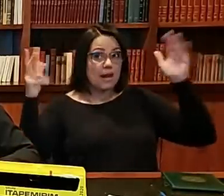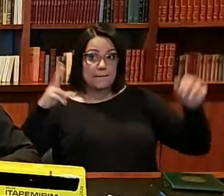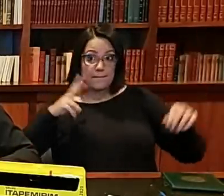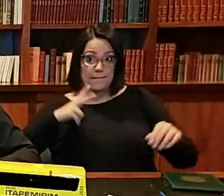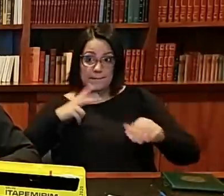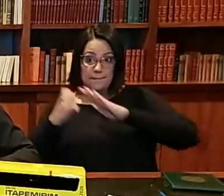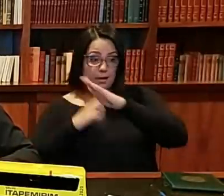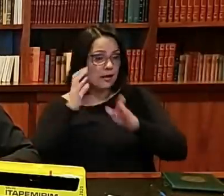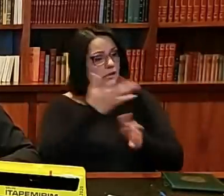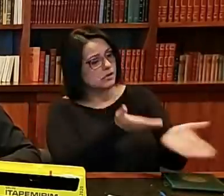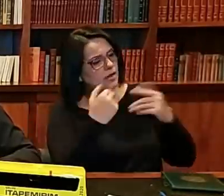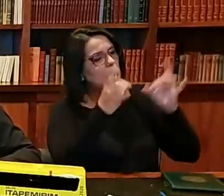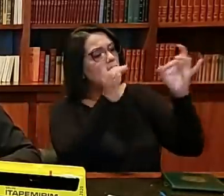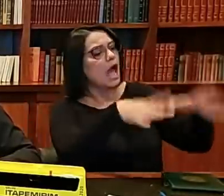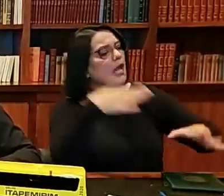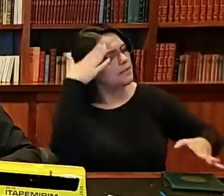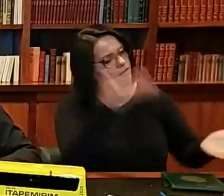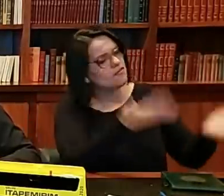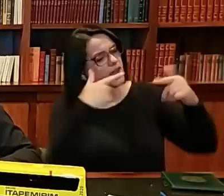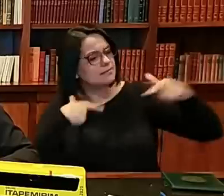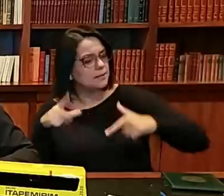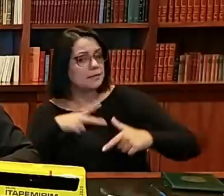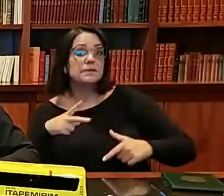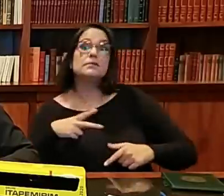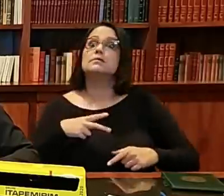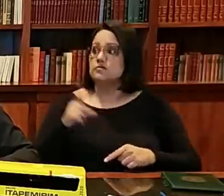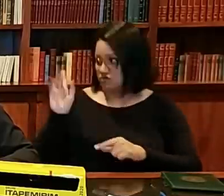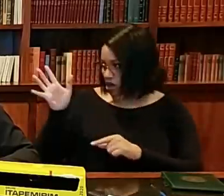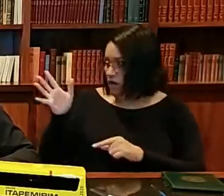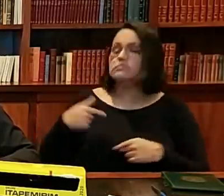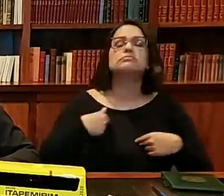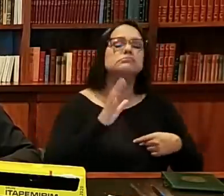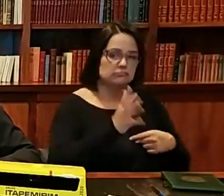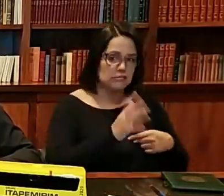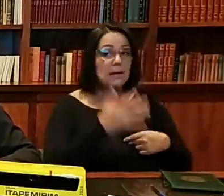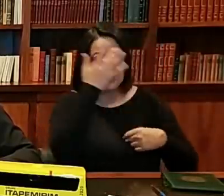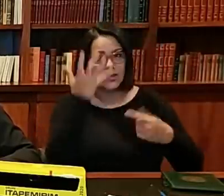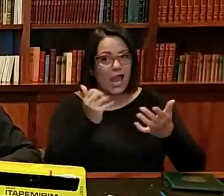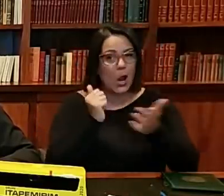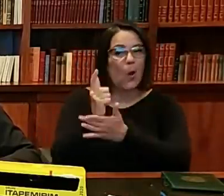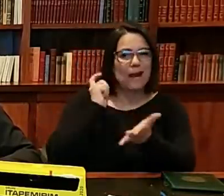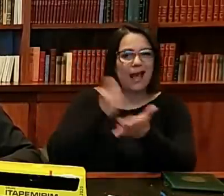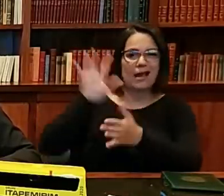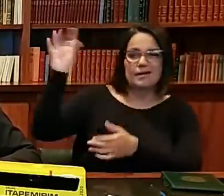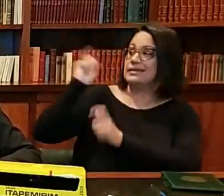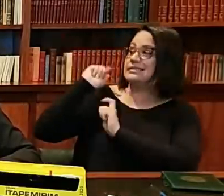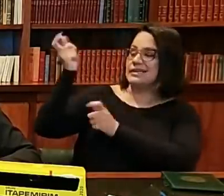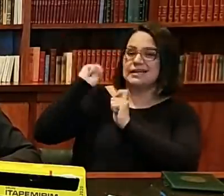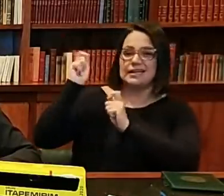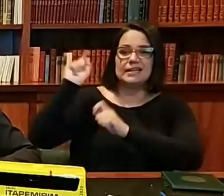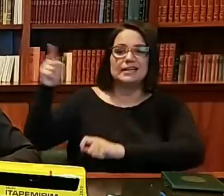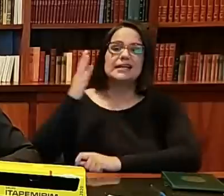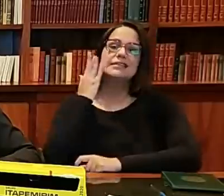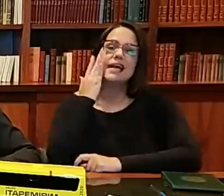Você já foi assediado, Tarcísio? Tá? Então o pessoal realmente quer comprar o passe do Tarcísio. O Tarcísio é o meu Neymar